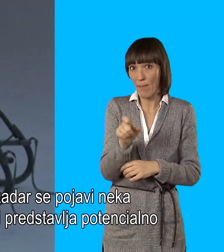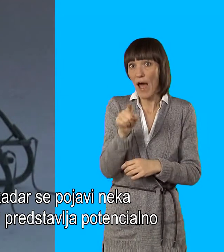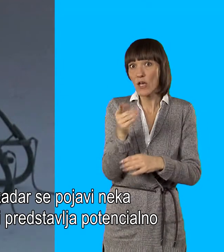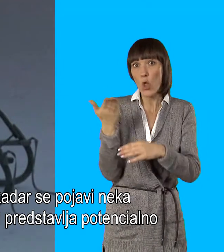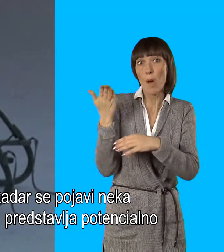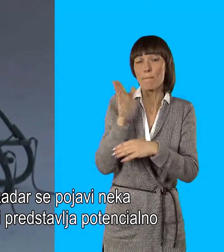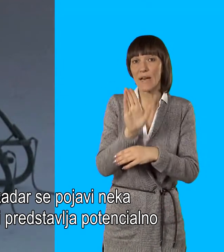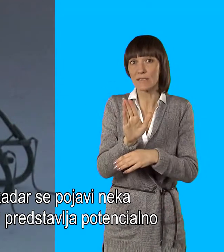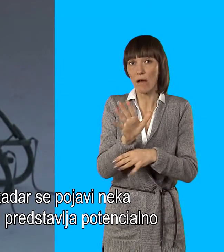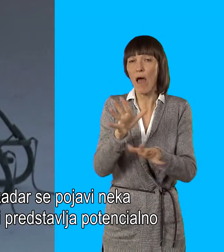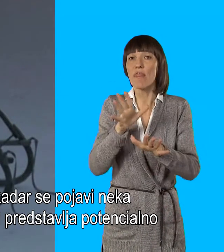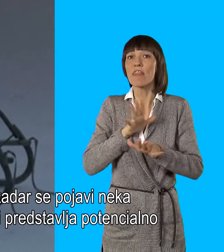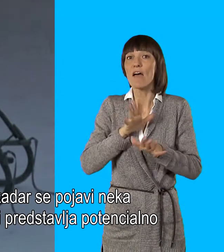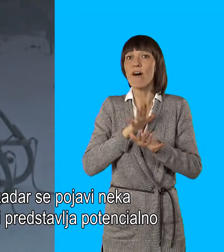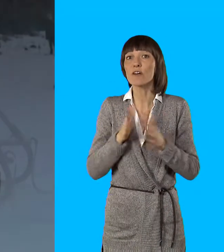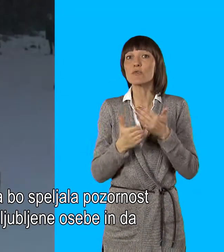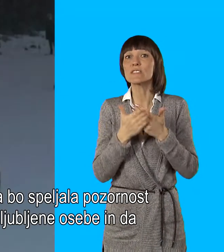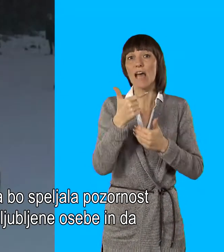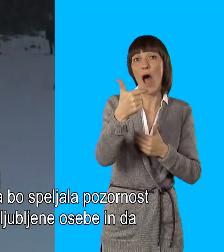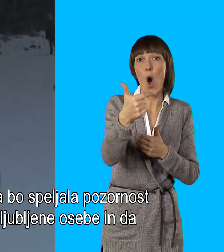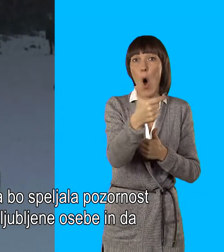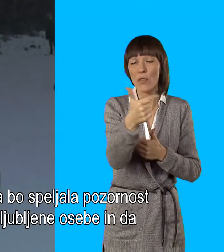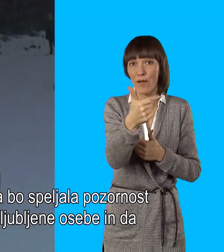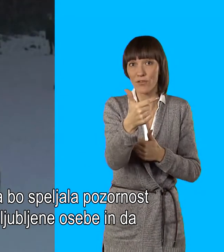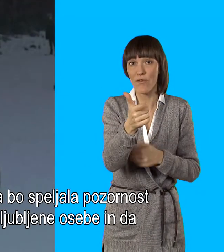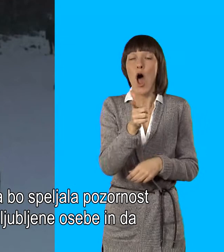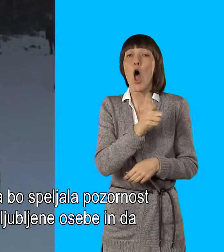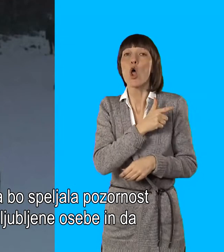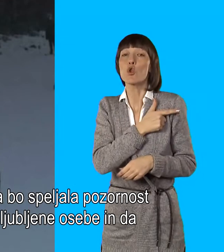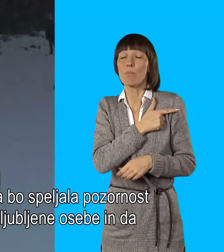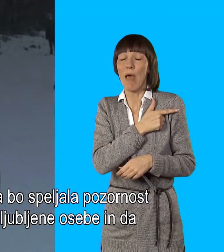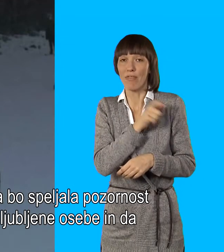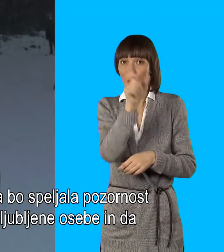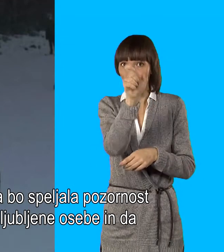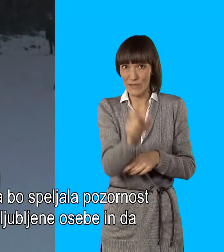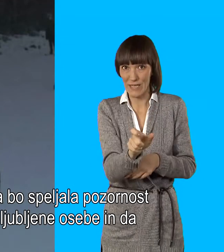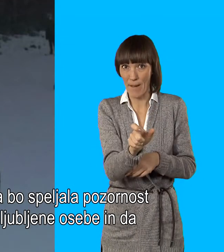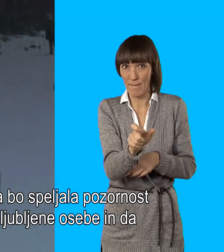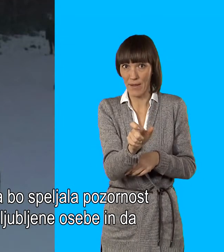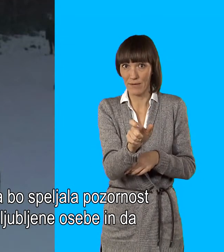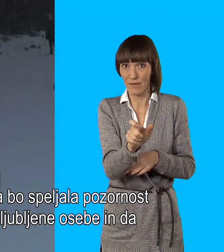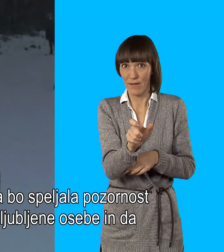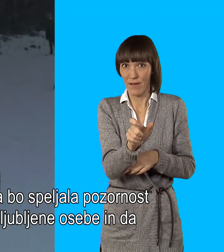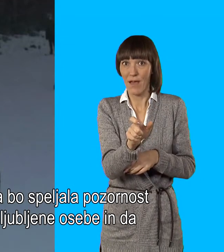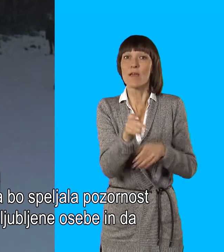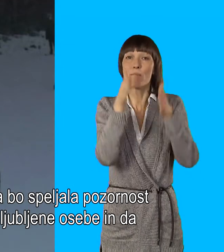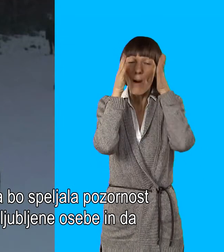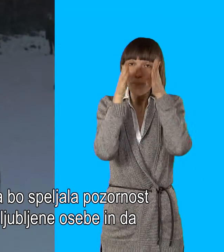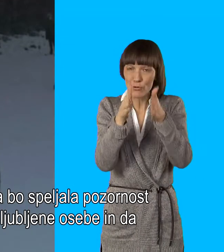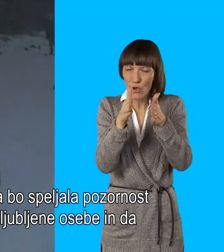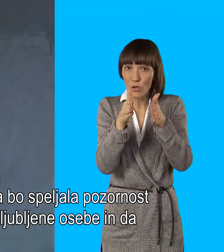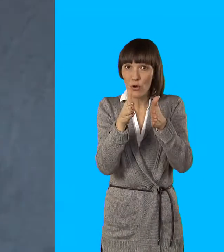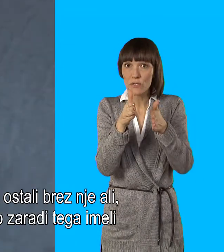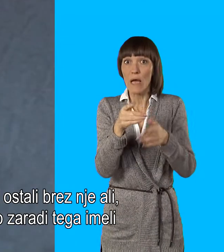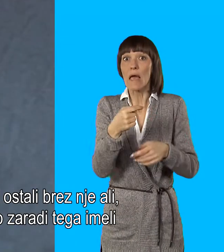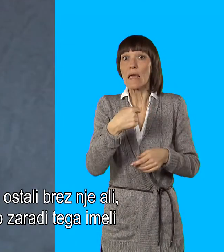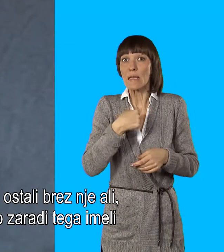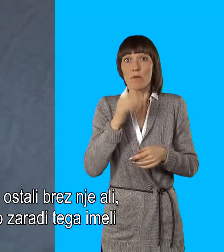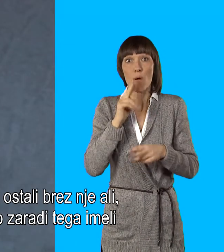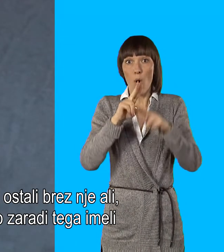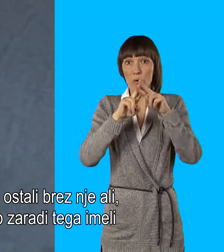Ljubosumje je čustvo, ki se pojavi v situacijah, kadar nastopajo tri osebe. In sicer